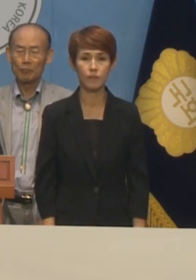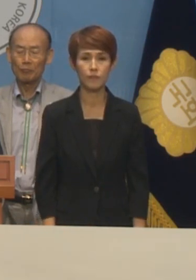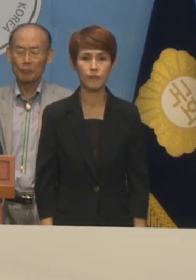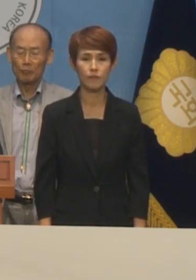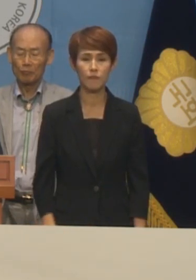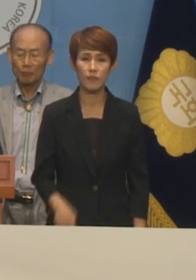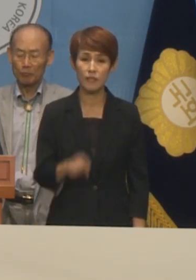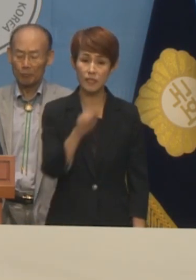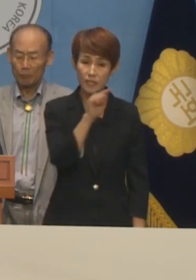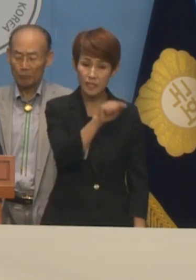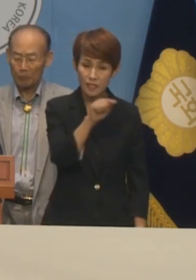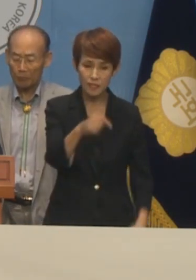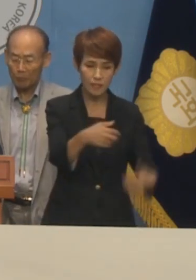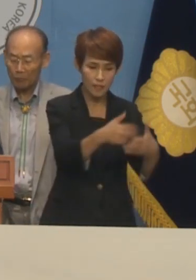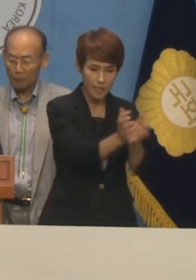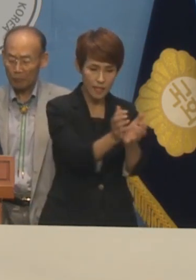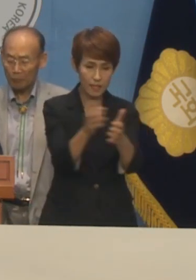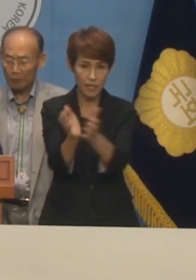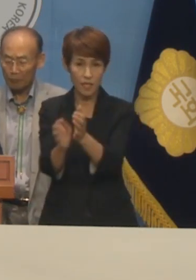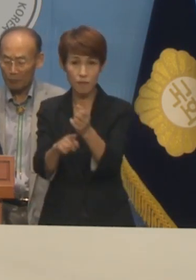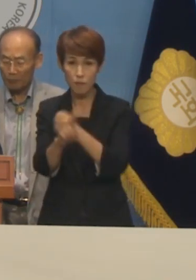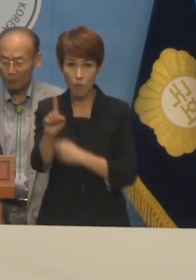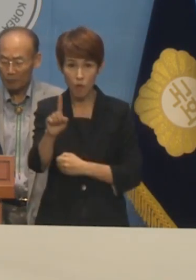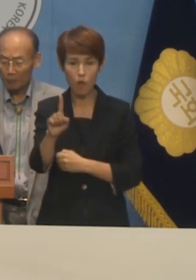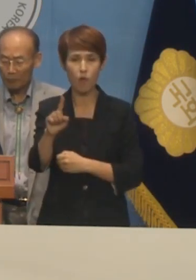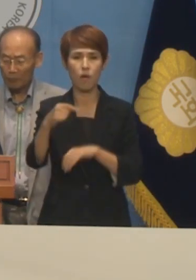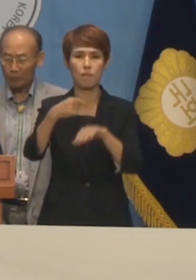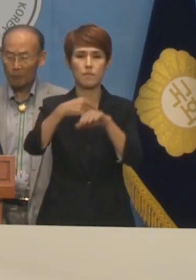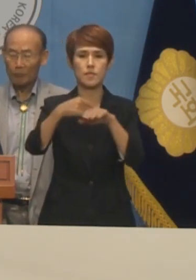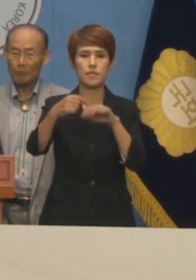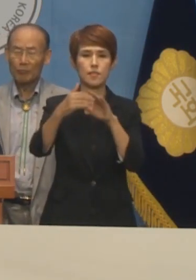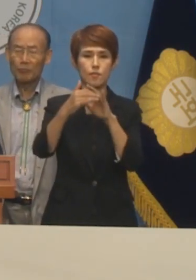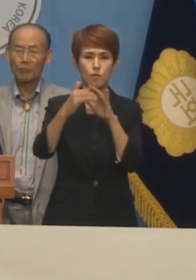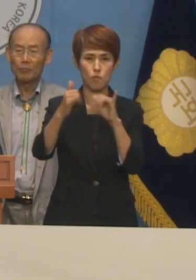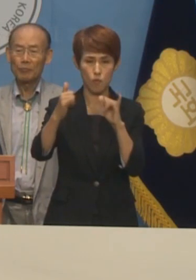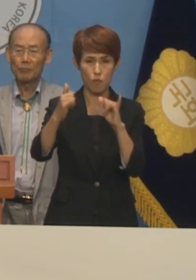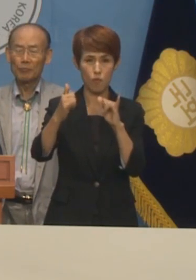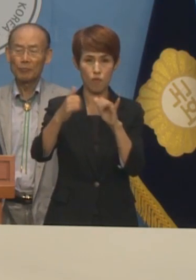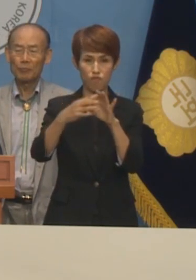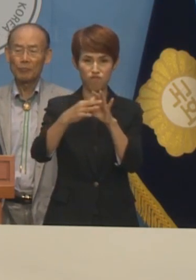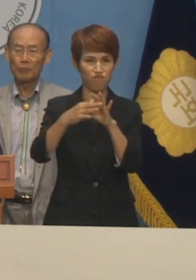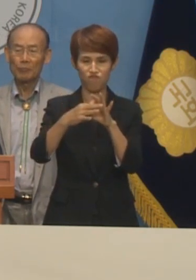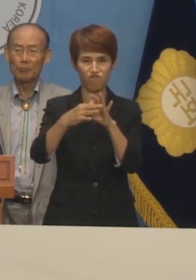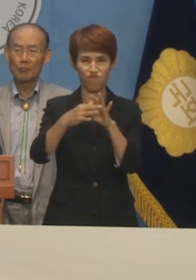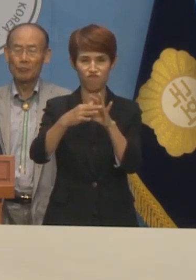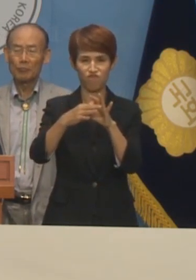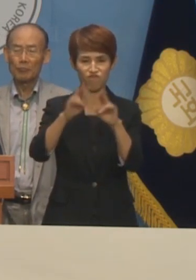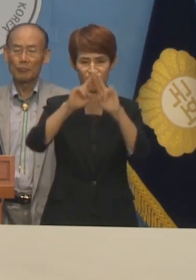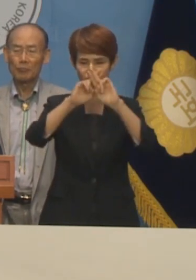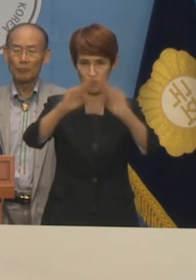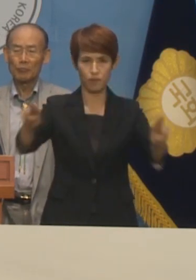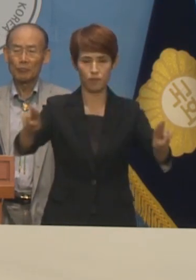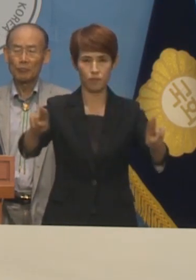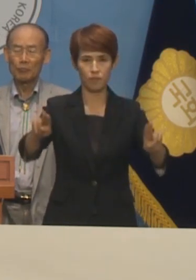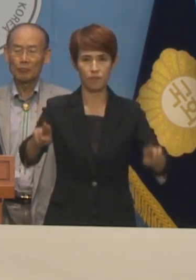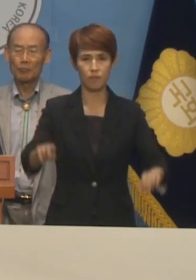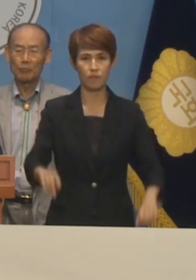실제적 의미는 동족 민족 관계를 전면 폐기하고 통일